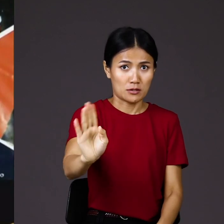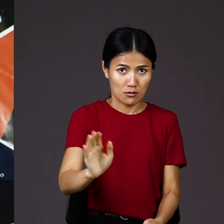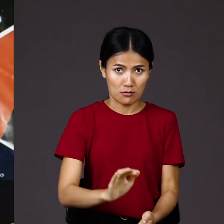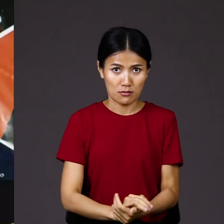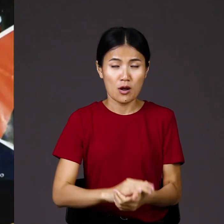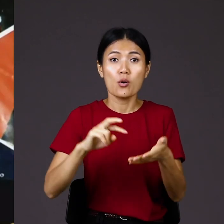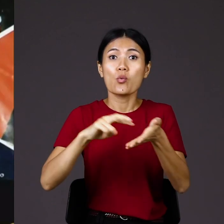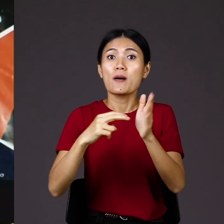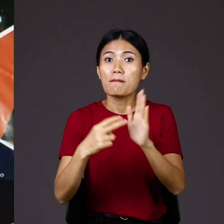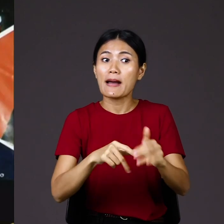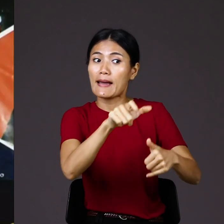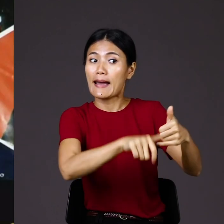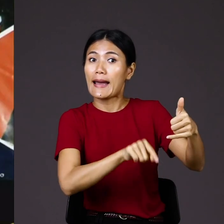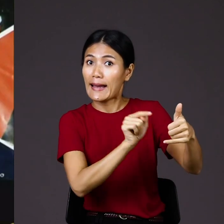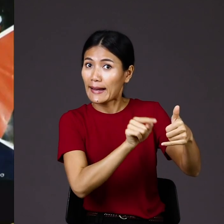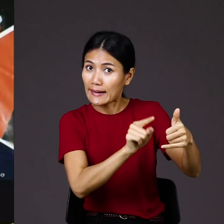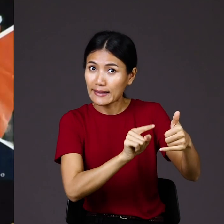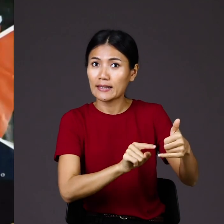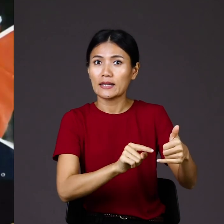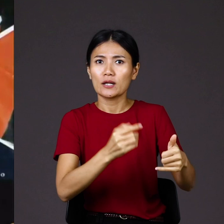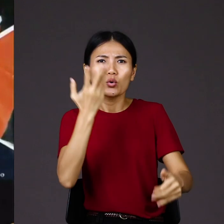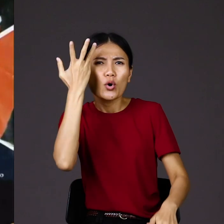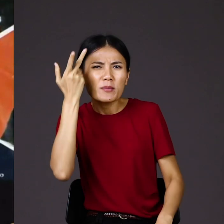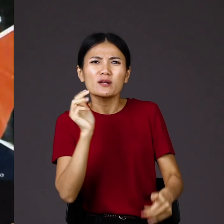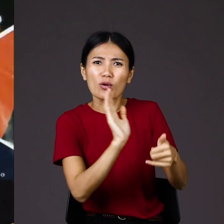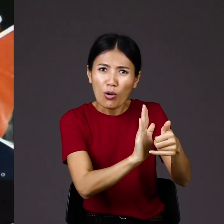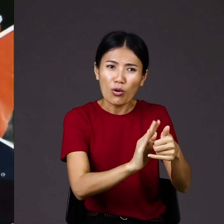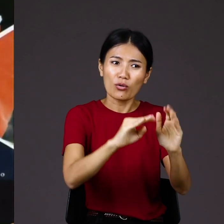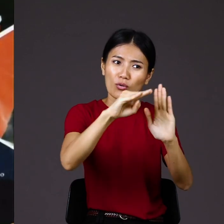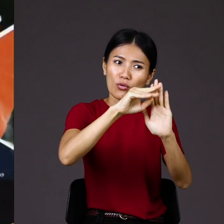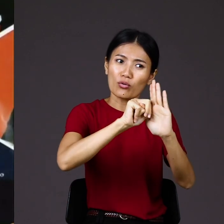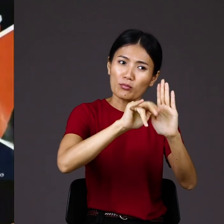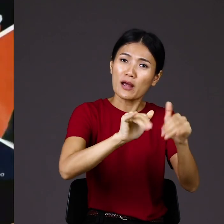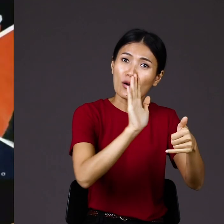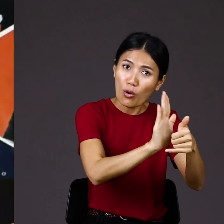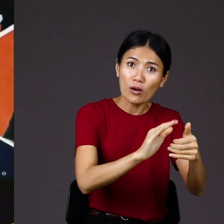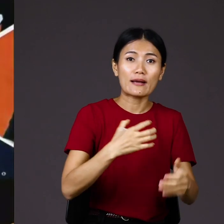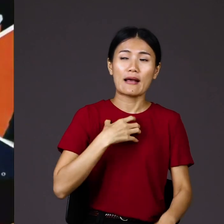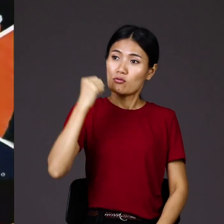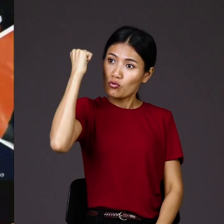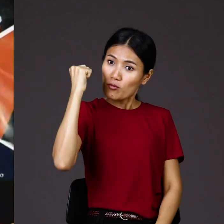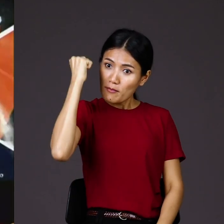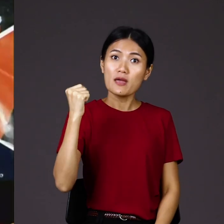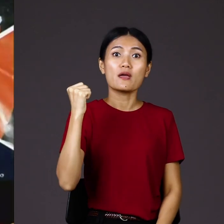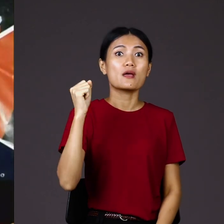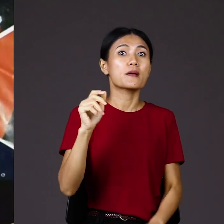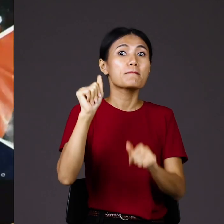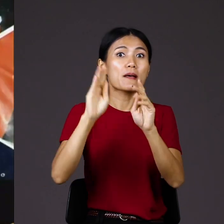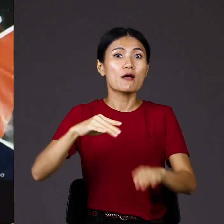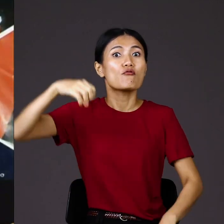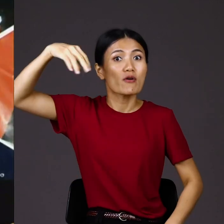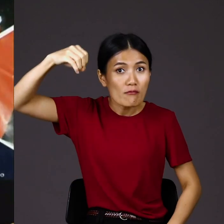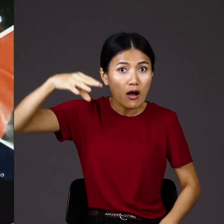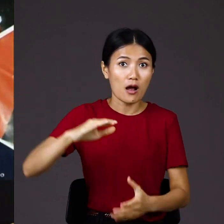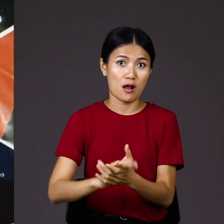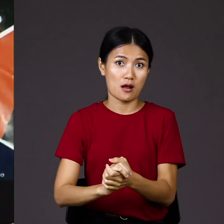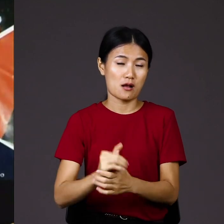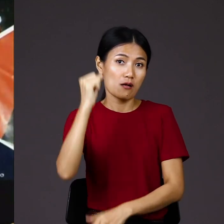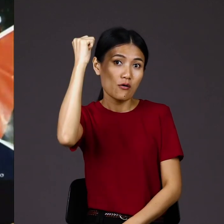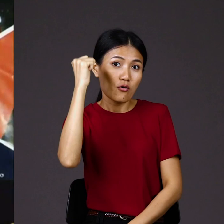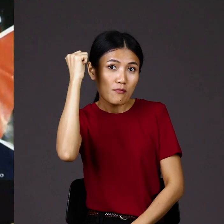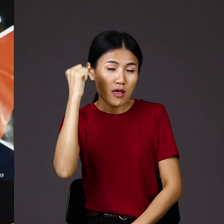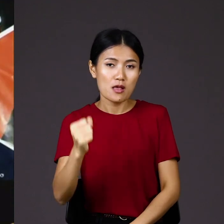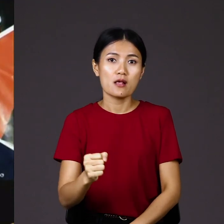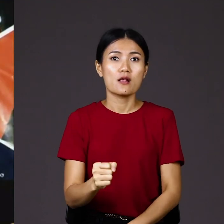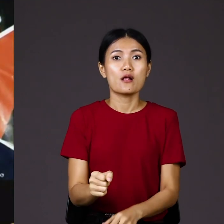ำมันนี่เป็นหนึ่งในนโยบายหลักของคุณไพบูลย์อยากจะใช้รถเมล์ที่ขับเคลื่อนด้วยไฟฟ้าใช้